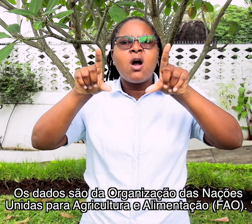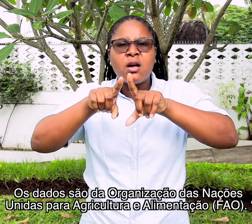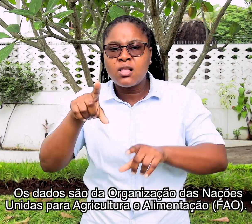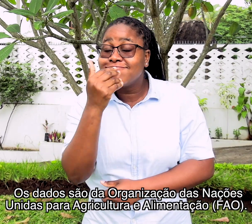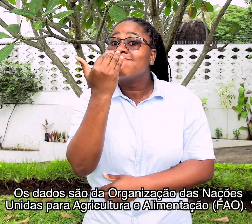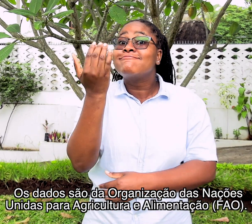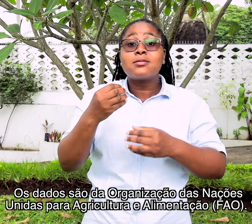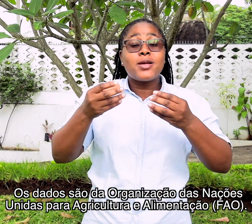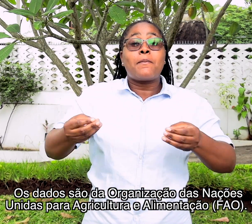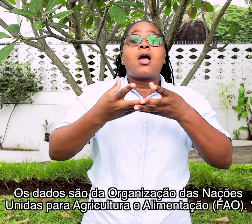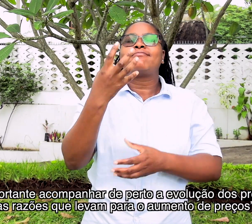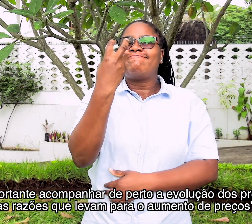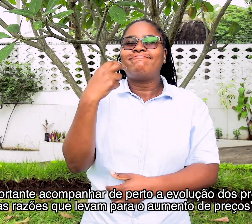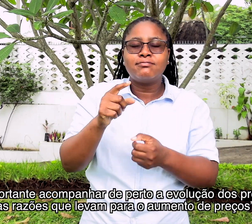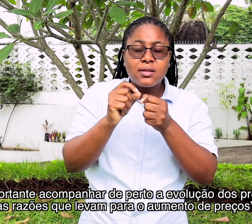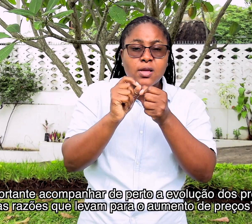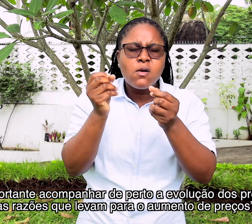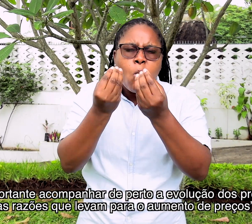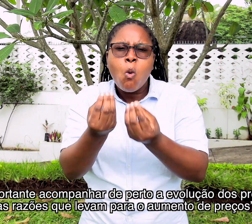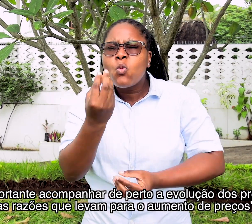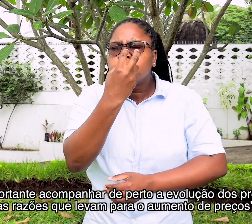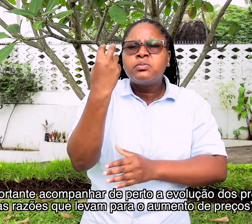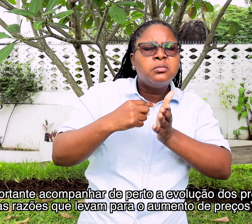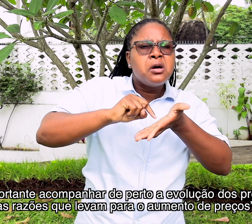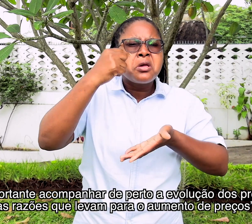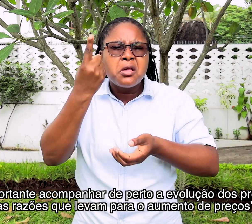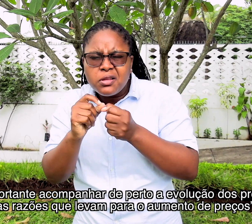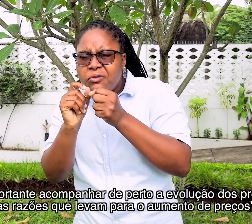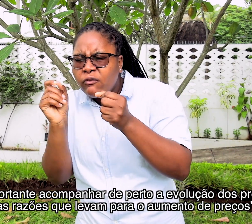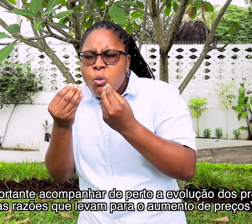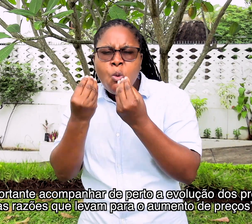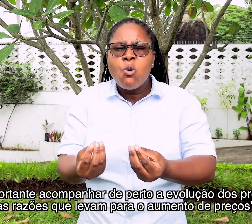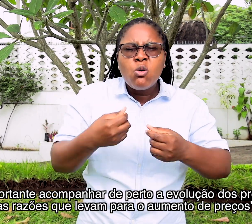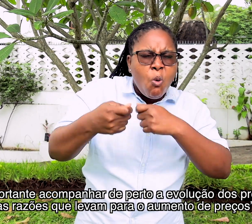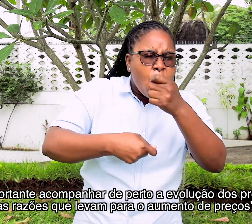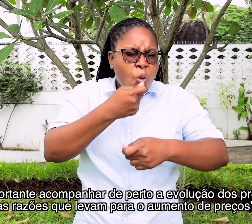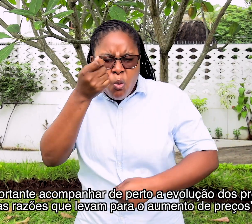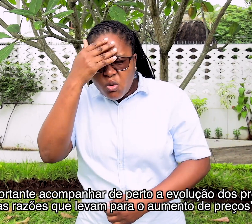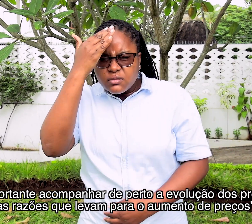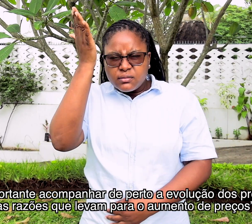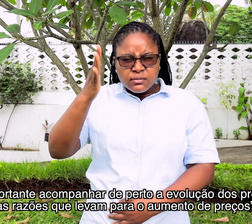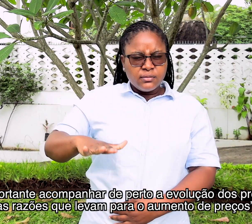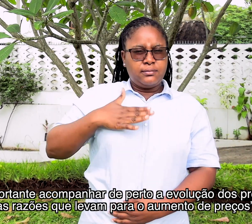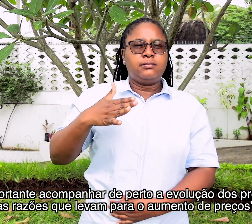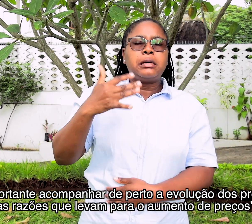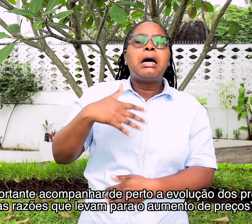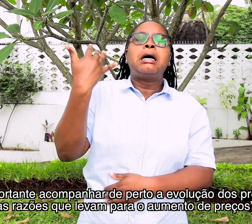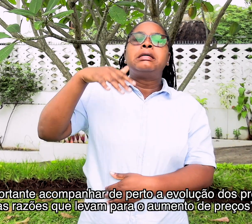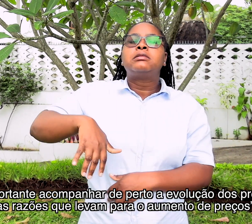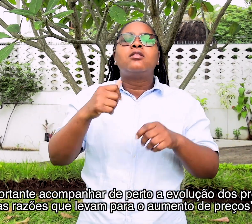Alimentação, FAO. É importante acompanhar de perto a evolução dos preços e as razões que levam para o aumento de preços, disse